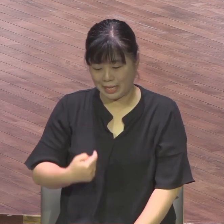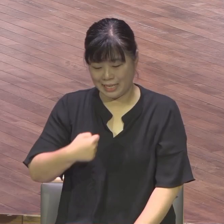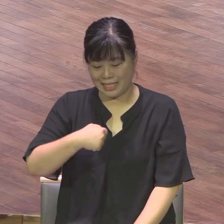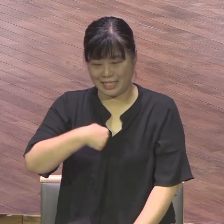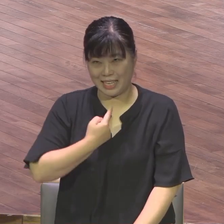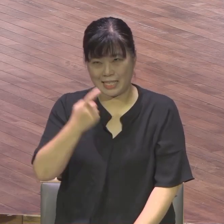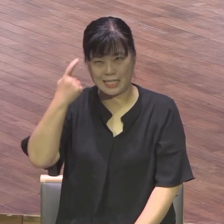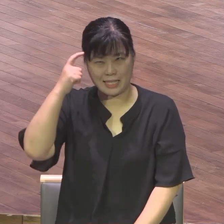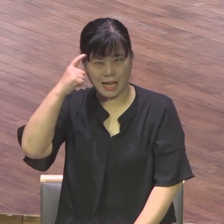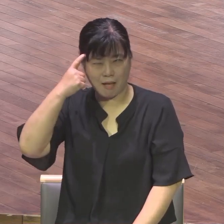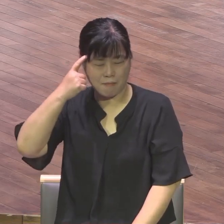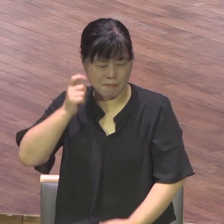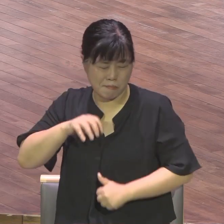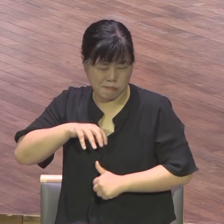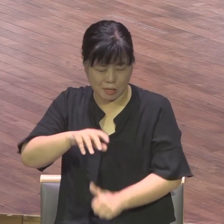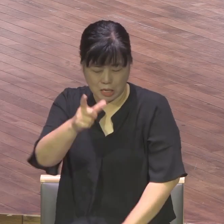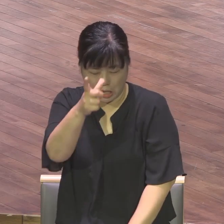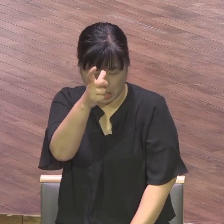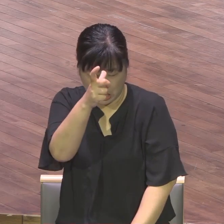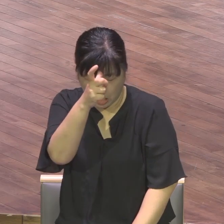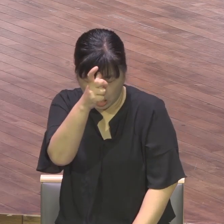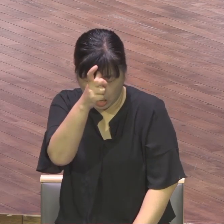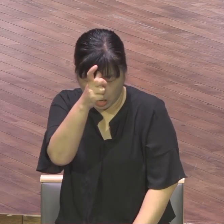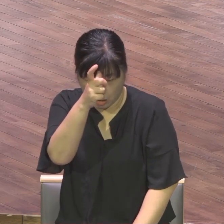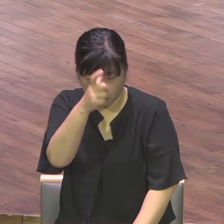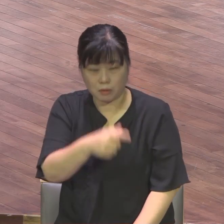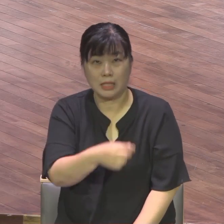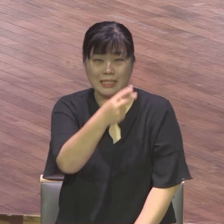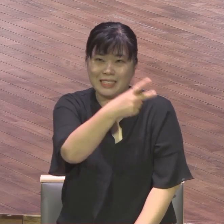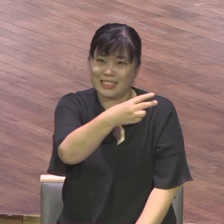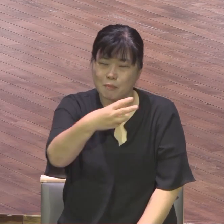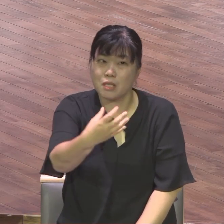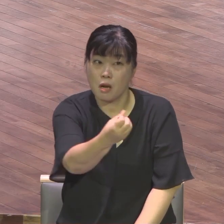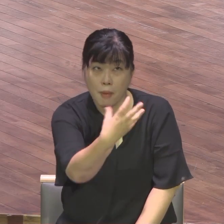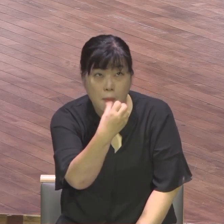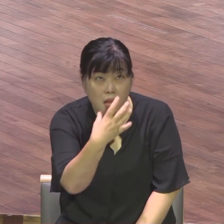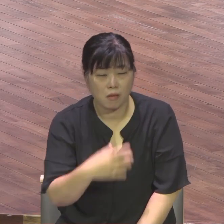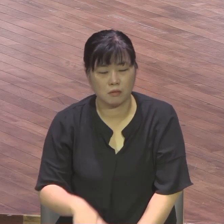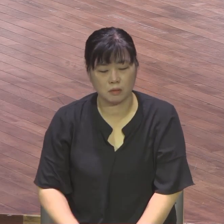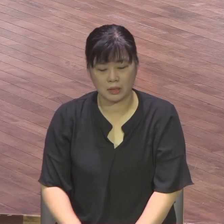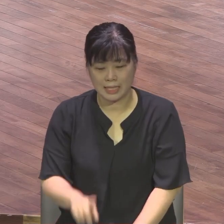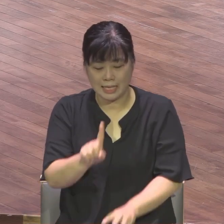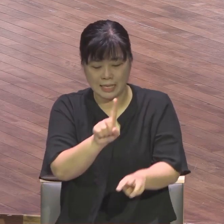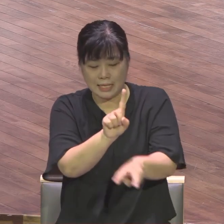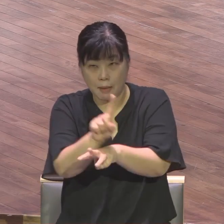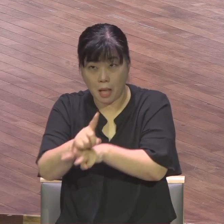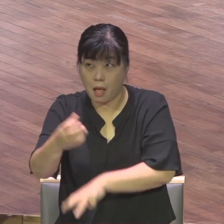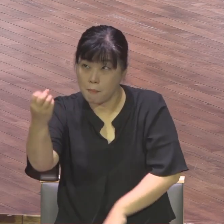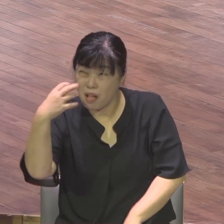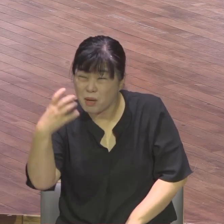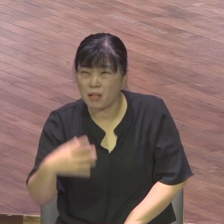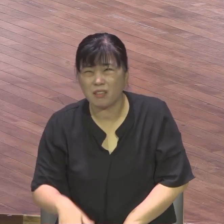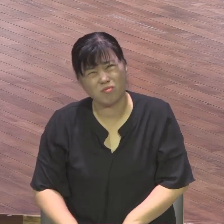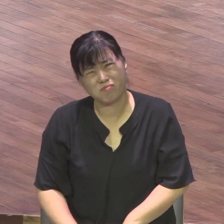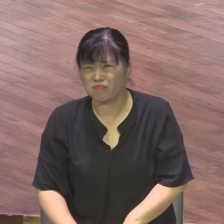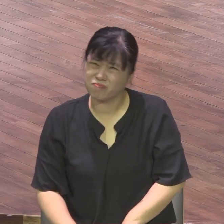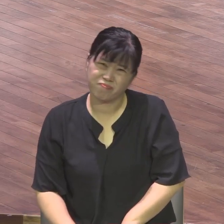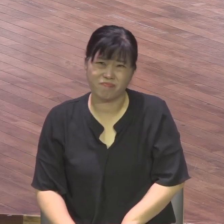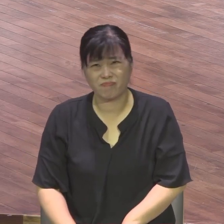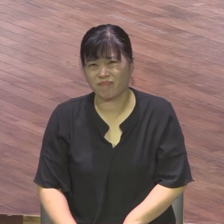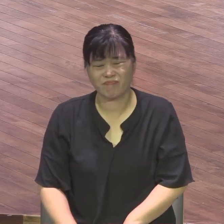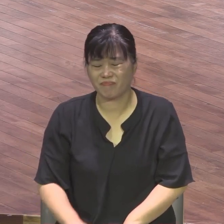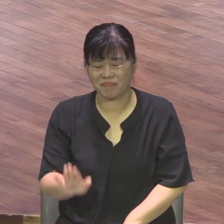삼운동 교회가 성령을 통해 역사하시는데 함께하는 일에 쓰임받는 여러분 다 되길